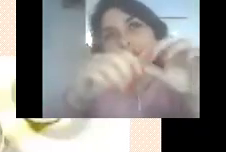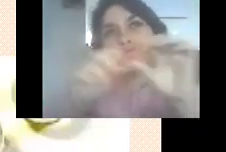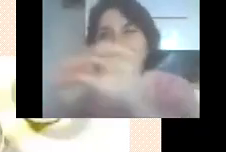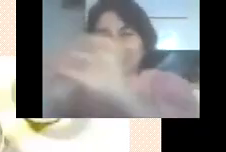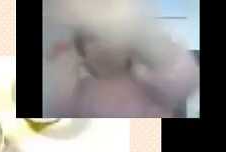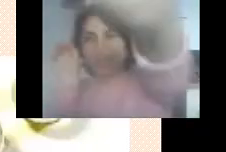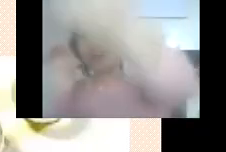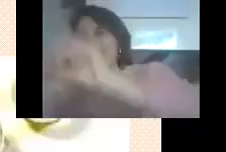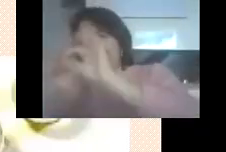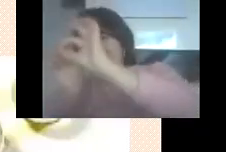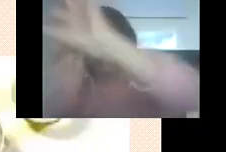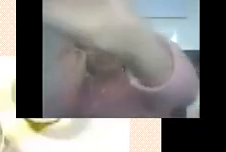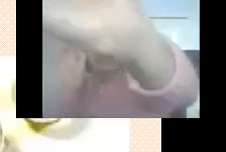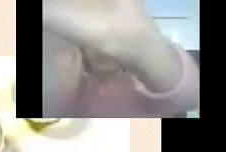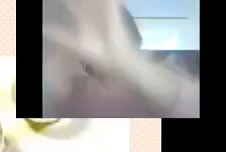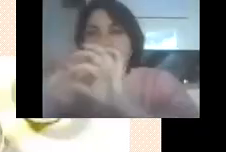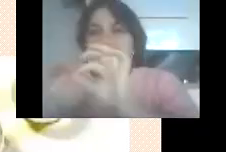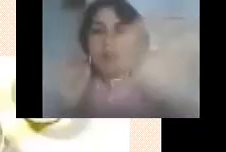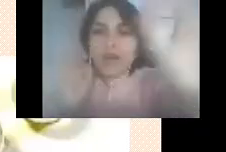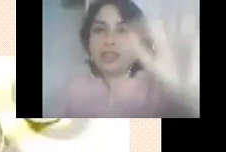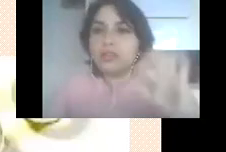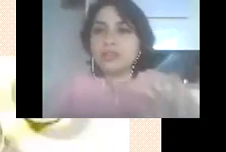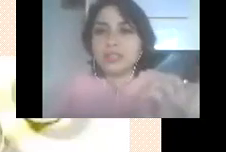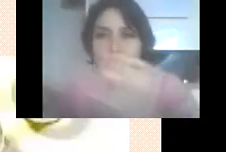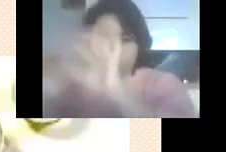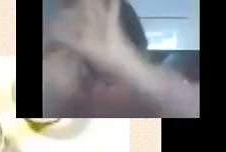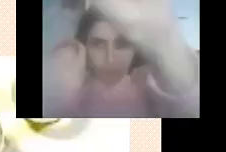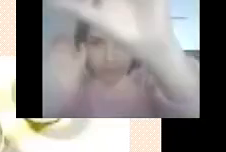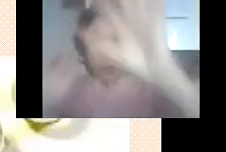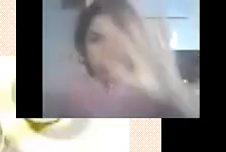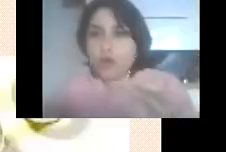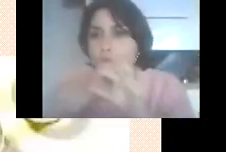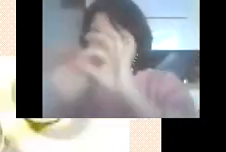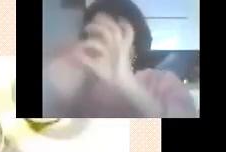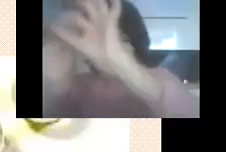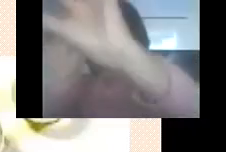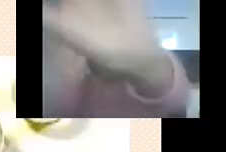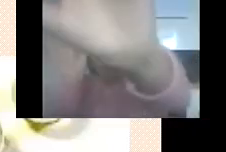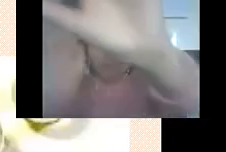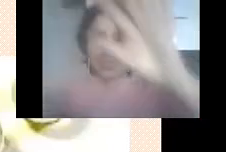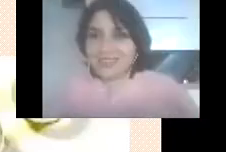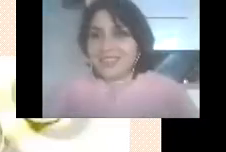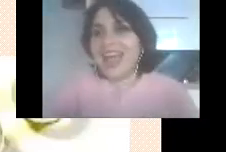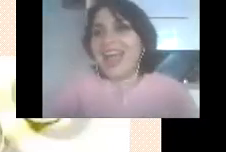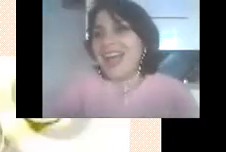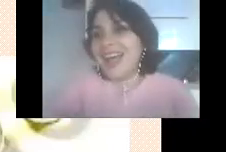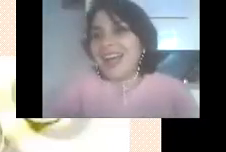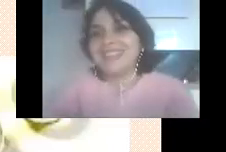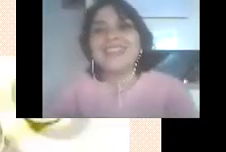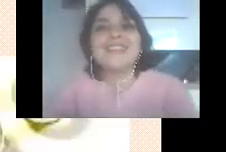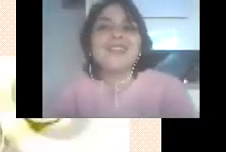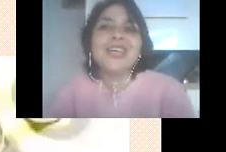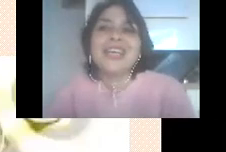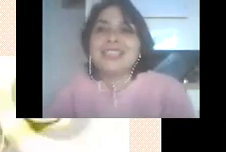amarrar cosas o para tirarlo así, ¿cierto? ¿Quién ha tirado elásticos así como chum? O los coles que uno los tira, ¿cierto?